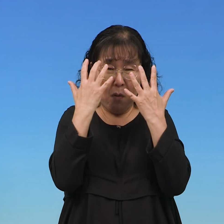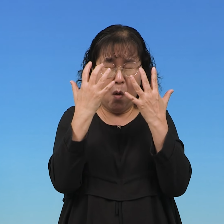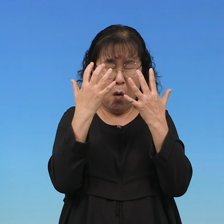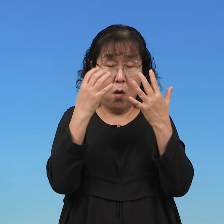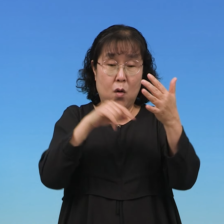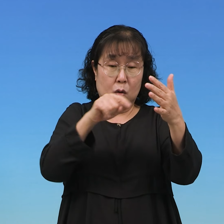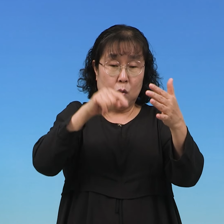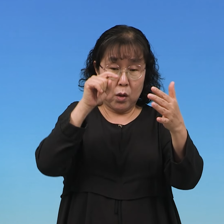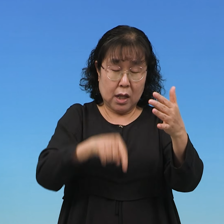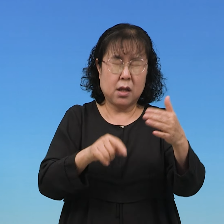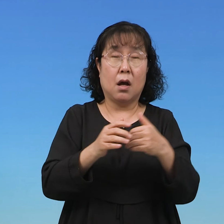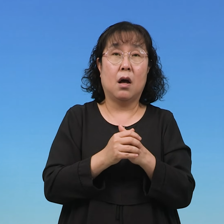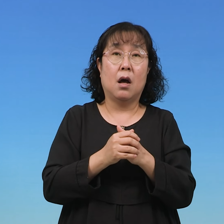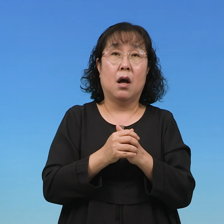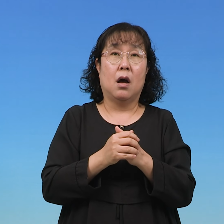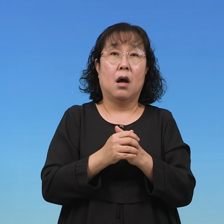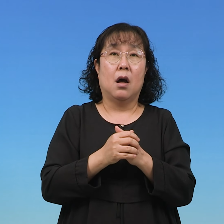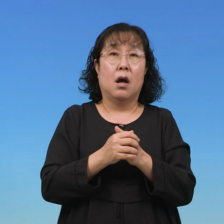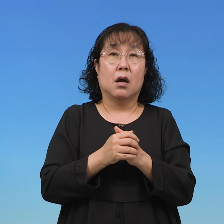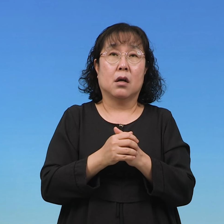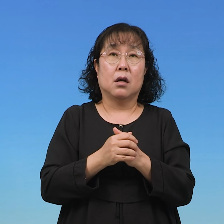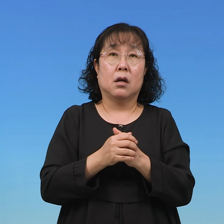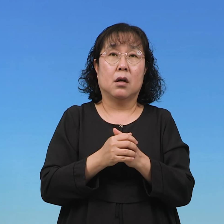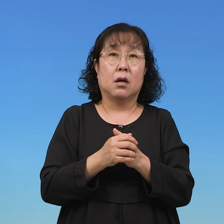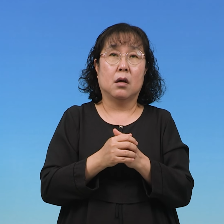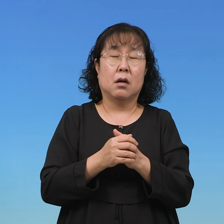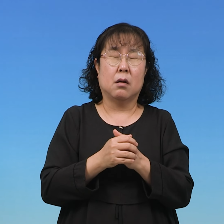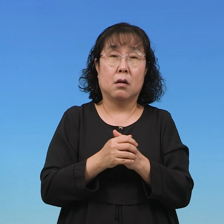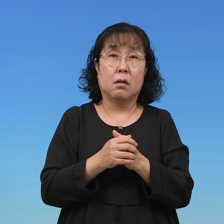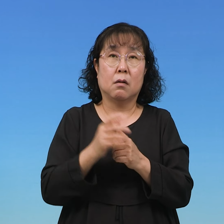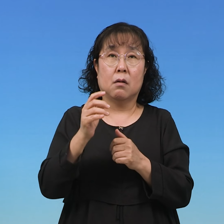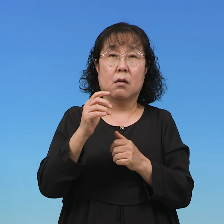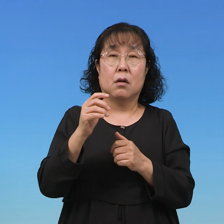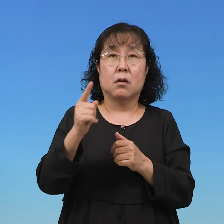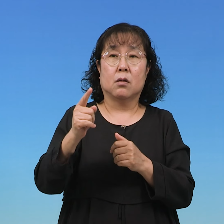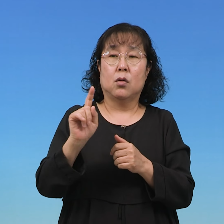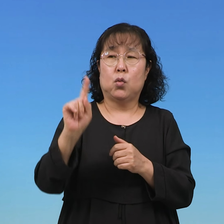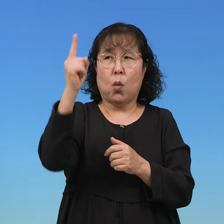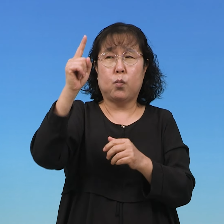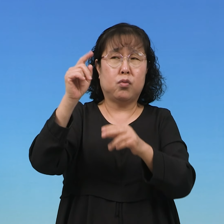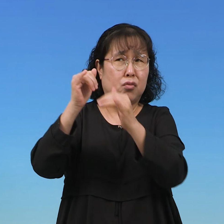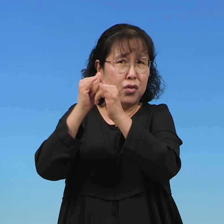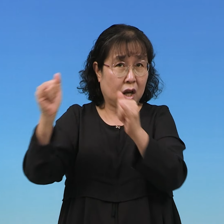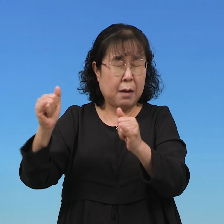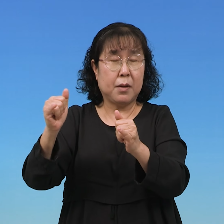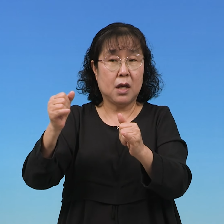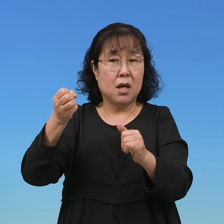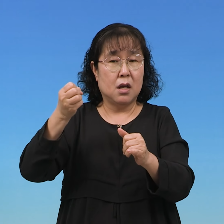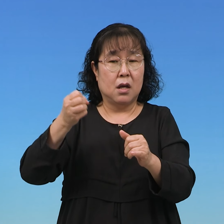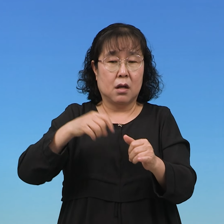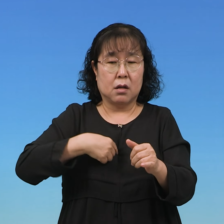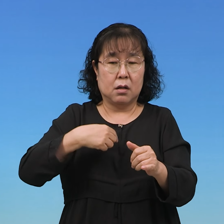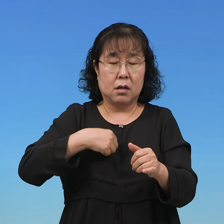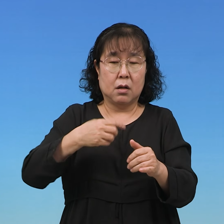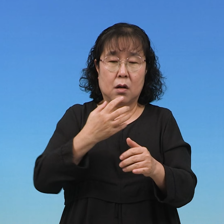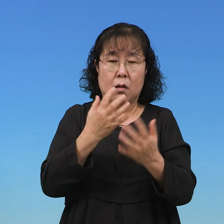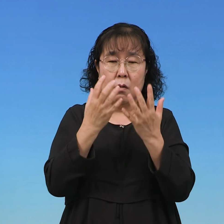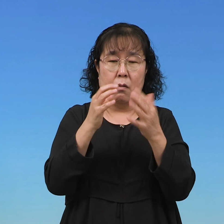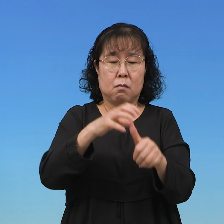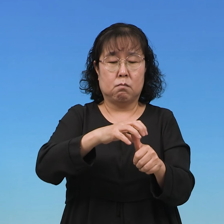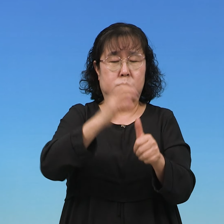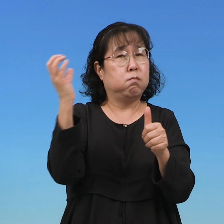또 관리들이 이제 약속을 안 지켜가지고 곧 빼내주겠다고 약속해 놓고는 그를 잊고 있었죠.